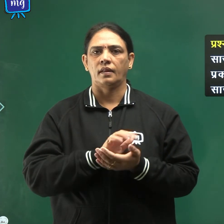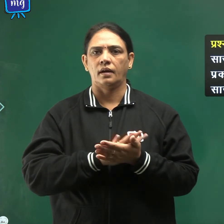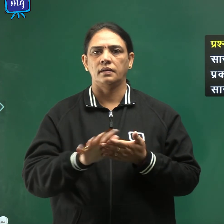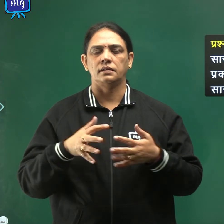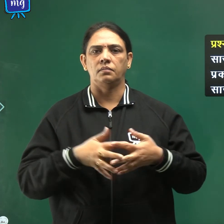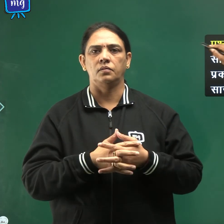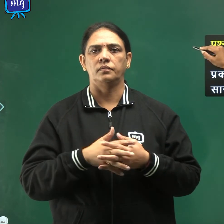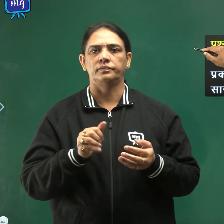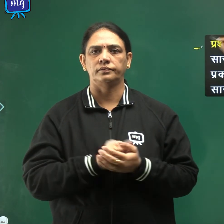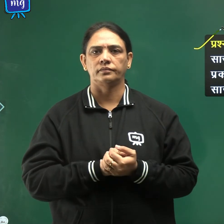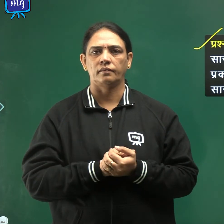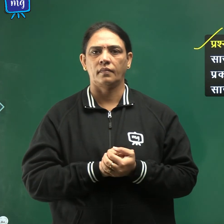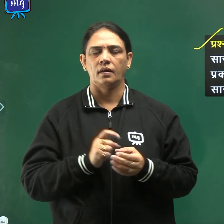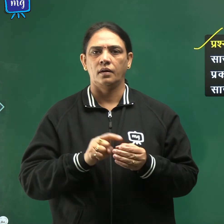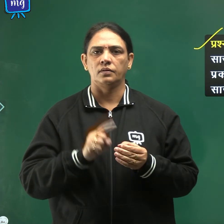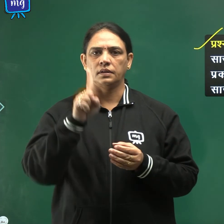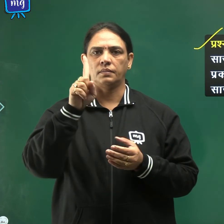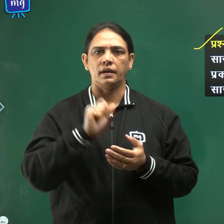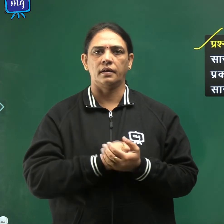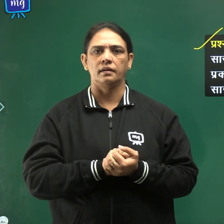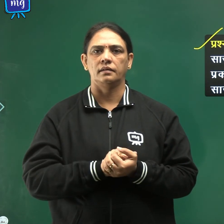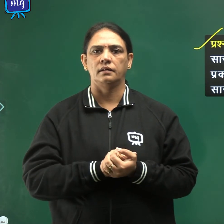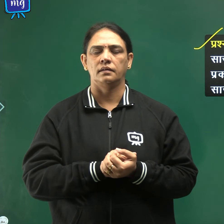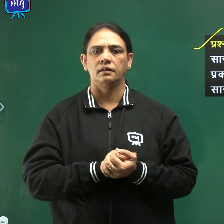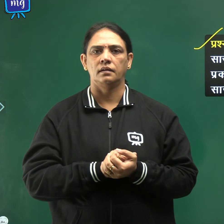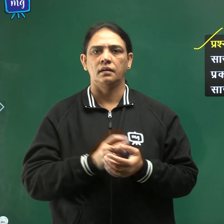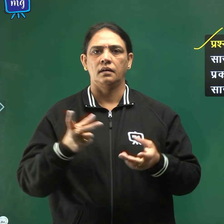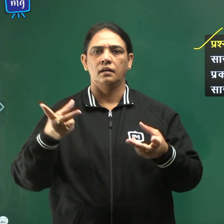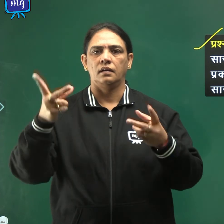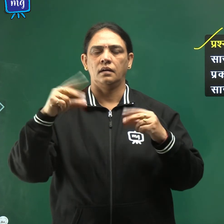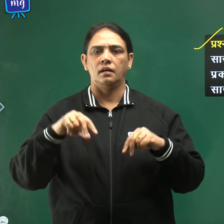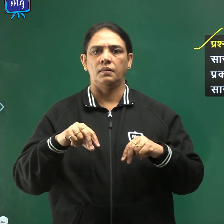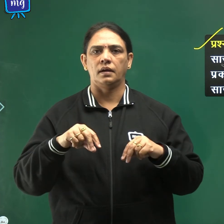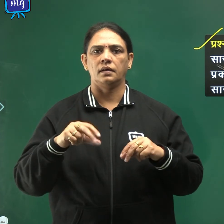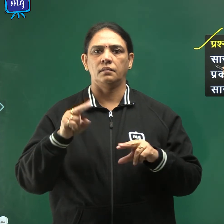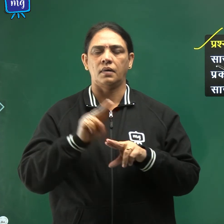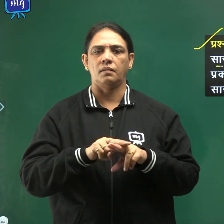होमवर्क प्रश्न नंबर 1, निम्नलिखित बारंबारता